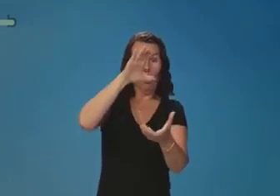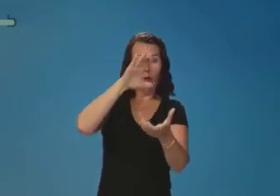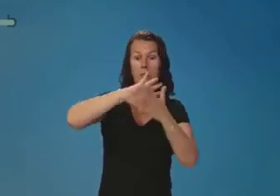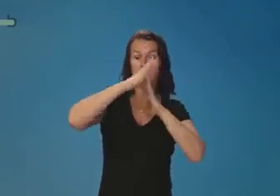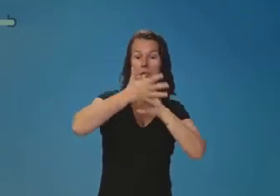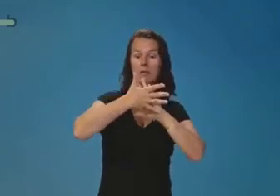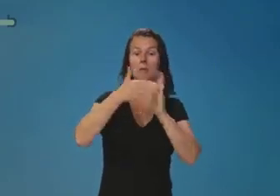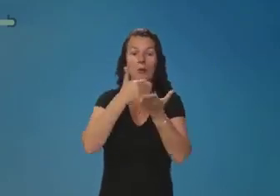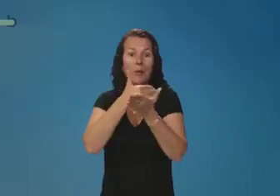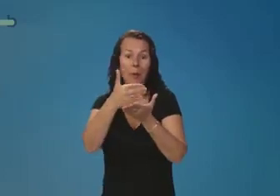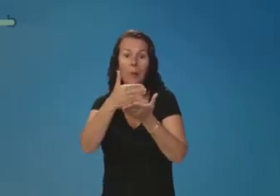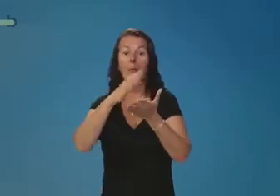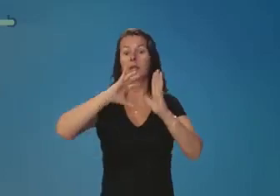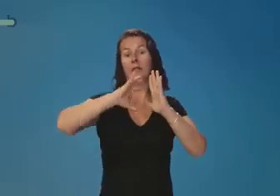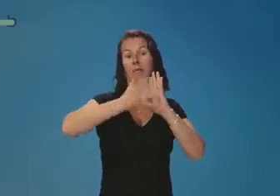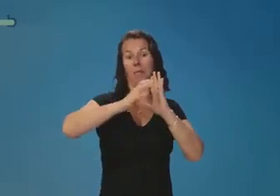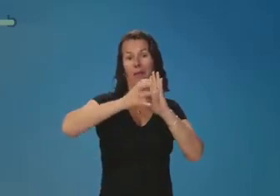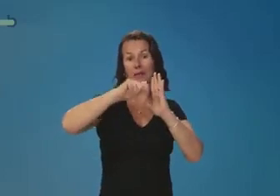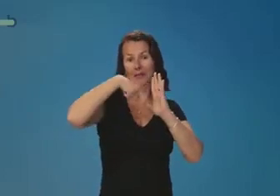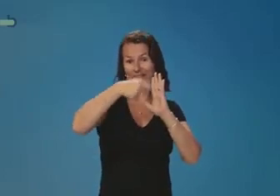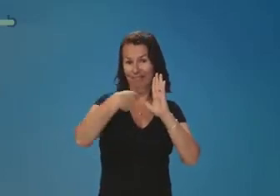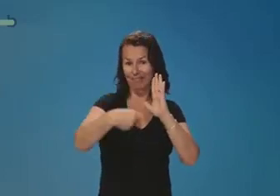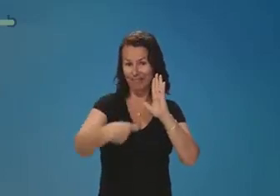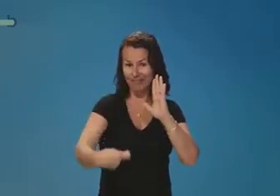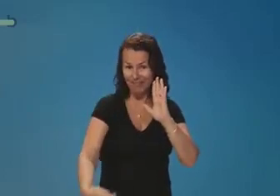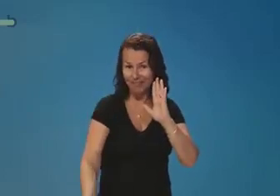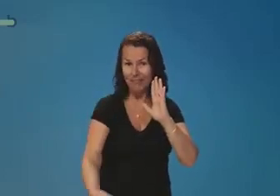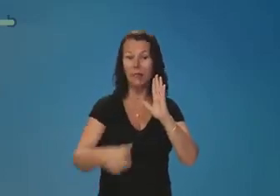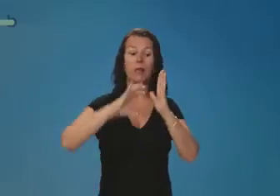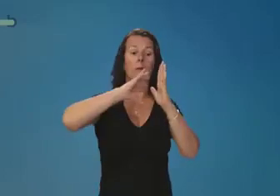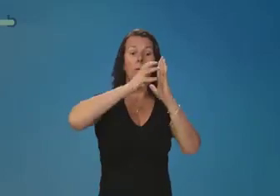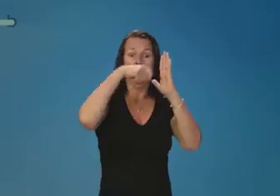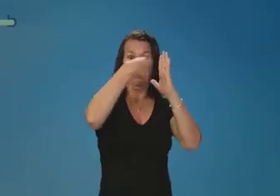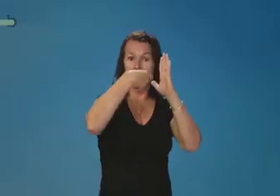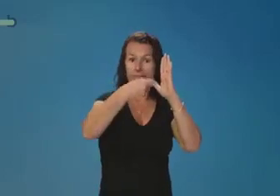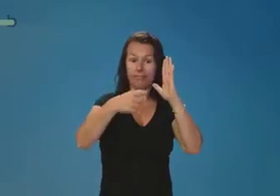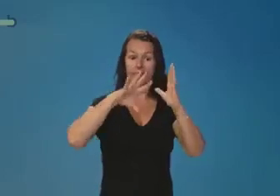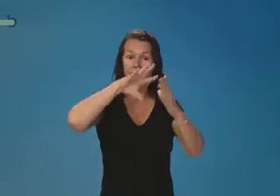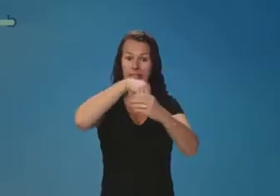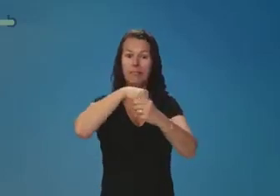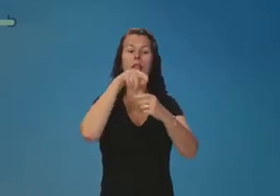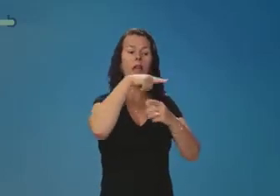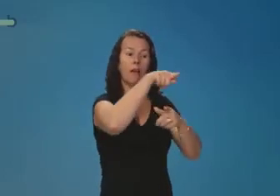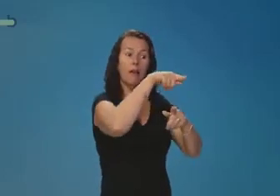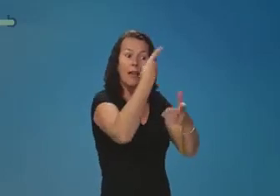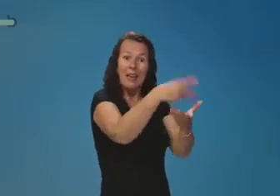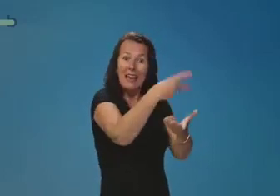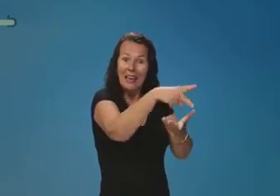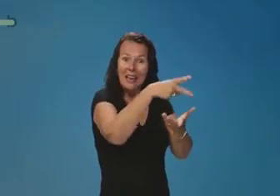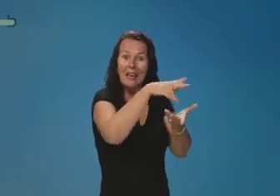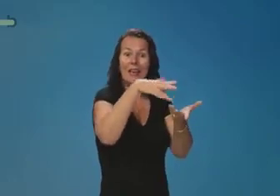da Libras proporcionou a geração de um banco de dados contendo sinais que foram coletados durante a